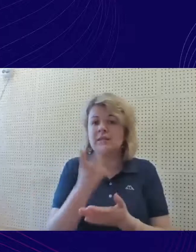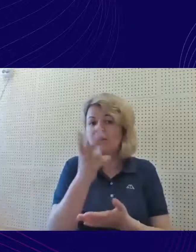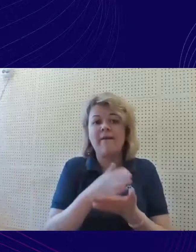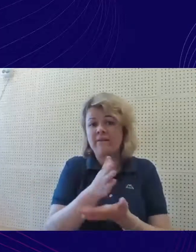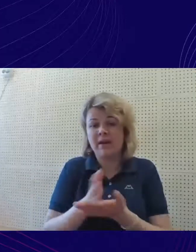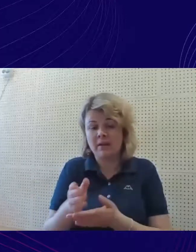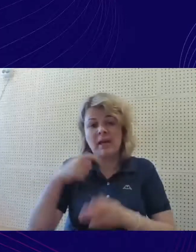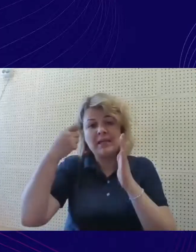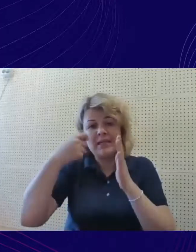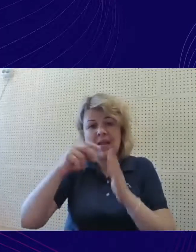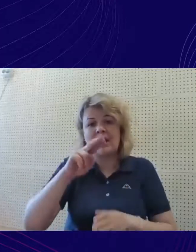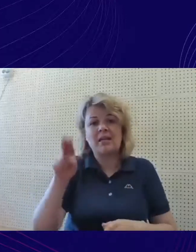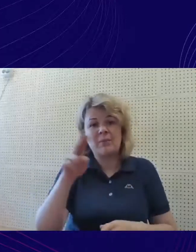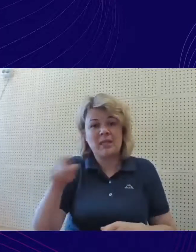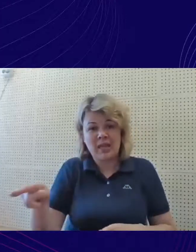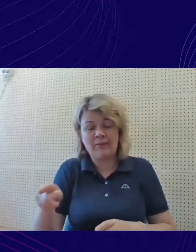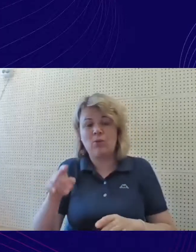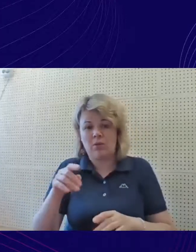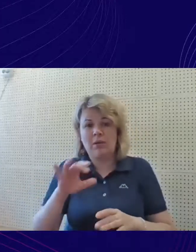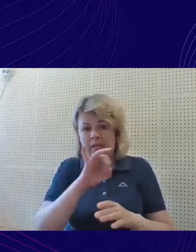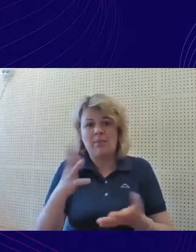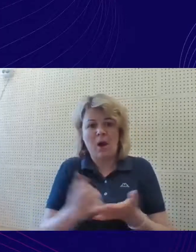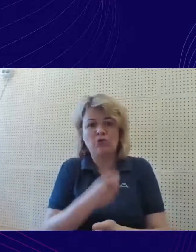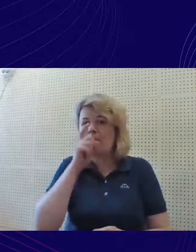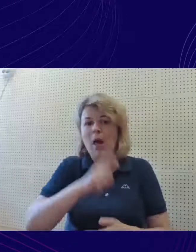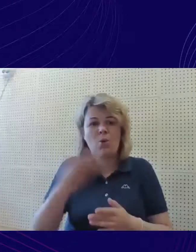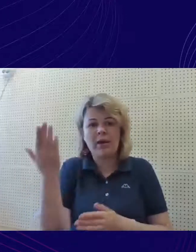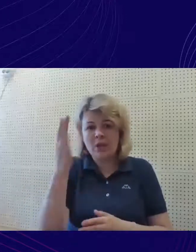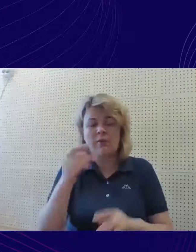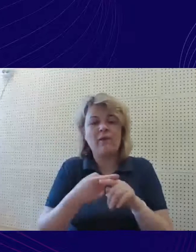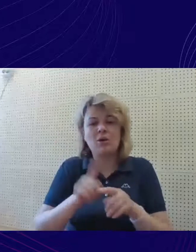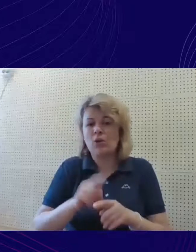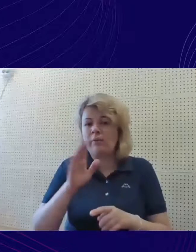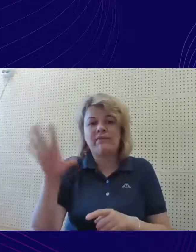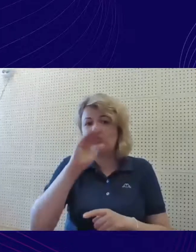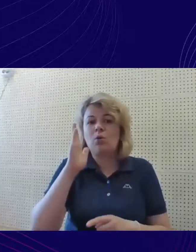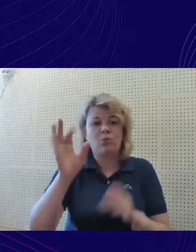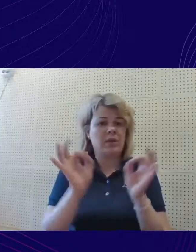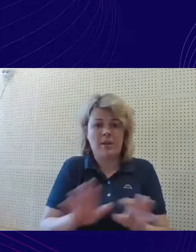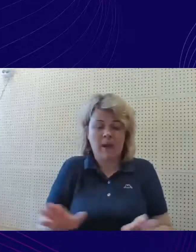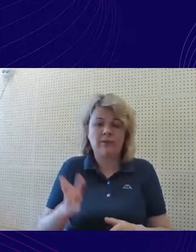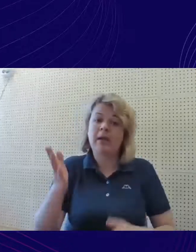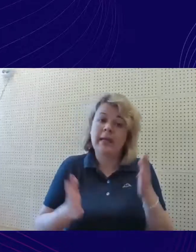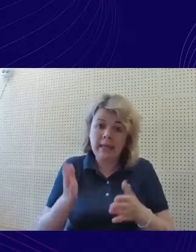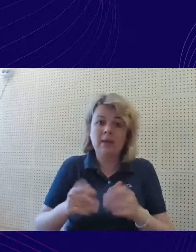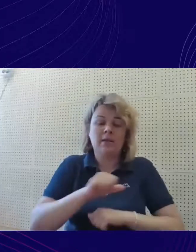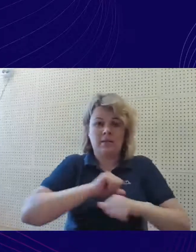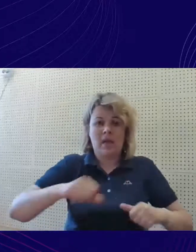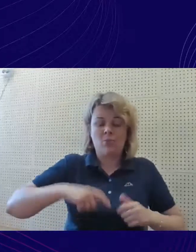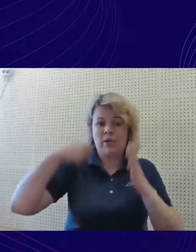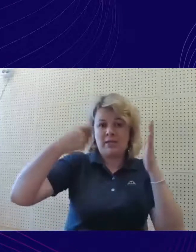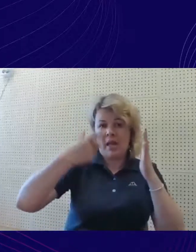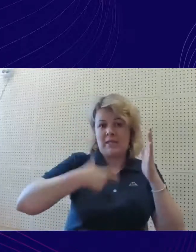кино, в котором все будет неправда, либо самой пойти в кадр и сыграть так, как она видит и